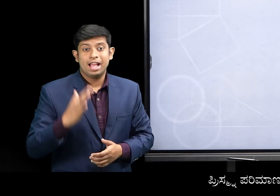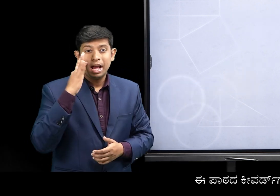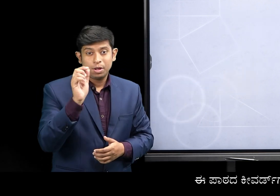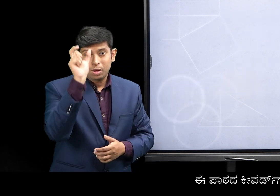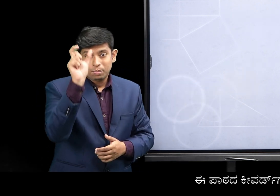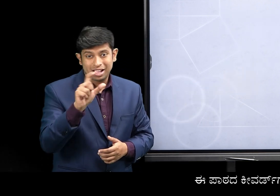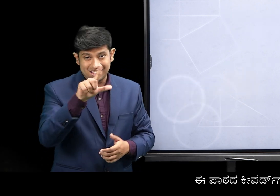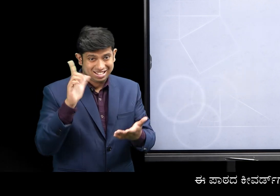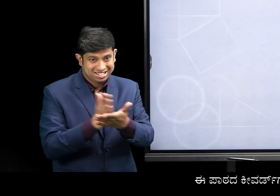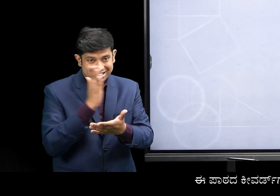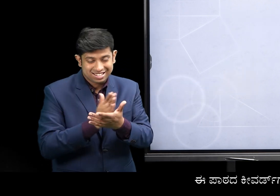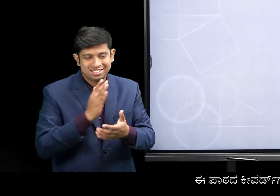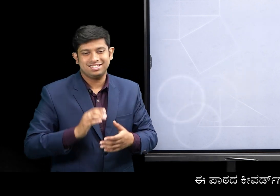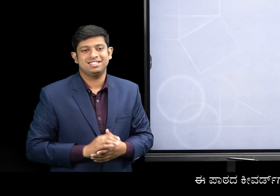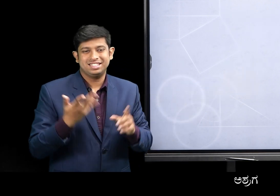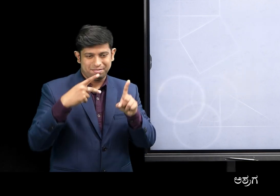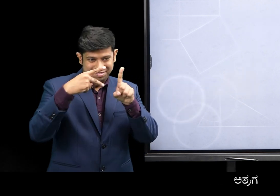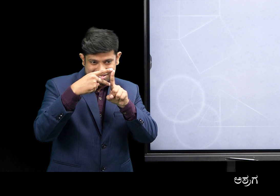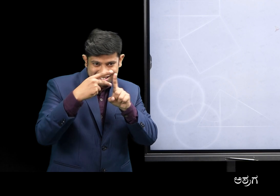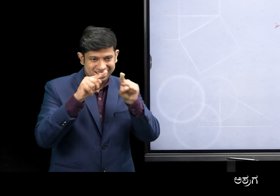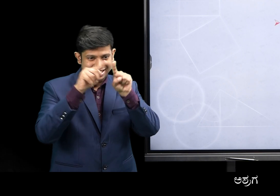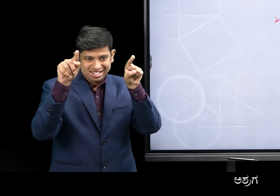ಈ ಪಾಠದ ಕೀವರ್ಡ್ಗಳು ಆಶ್ರಗ,